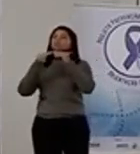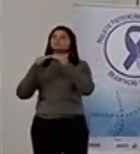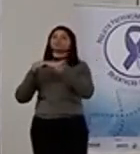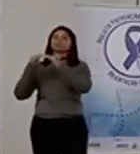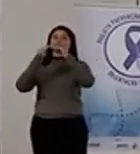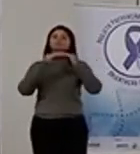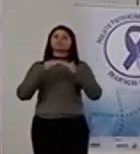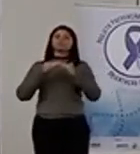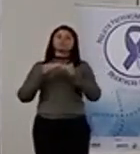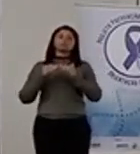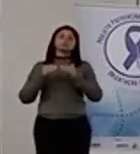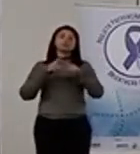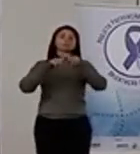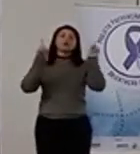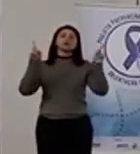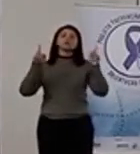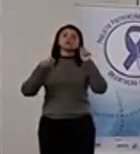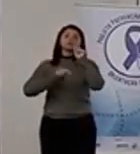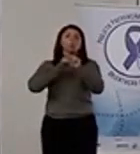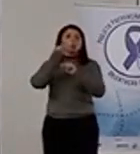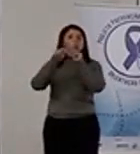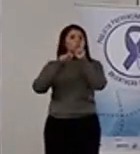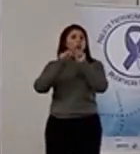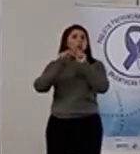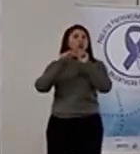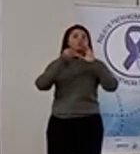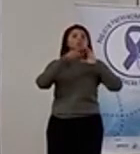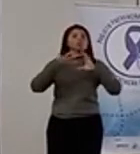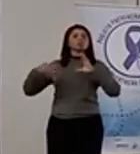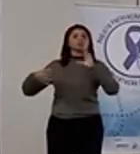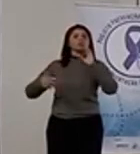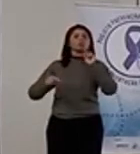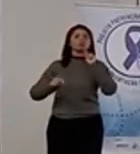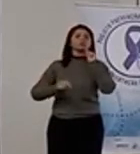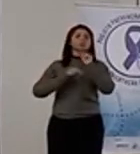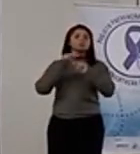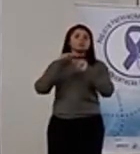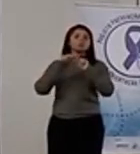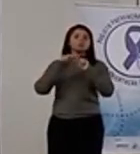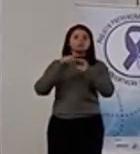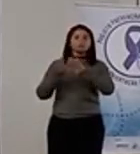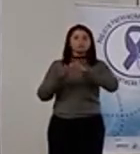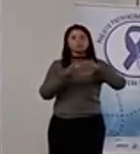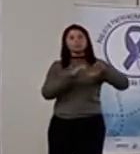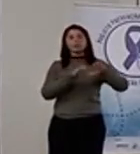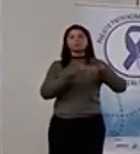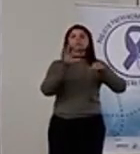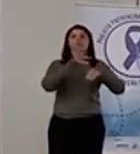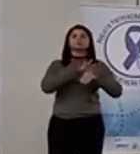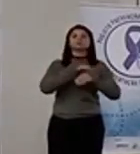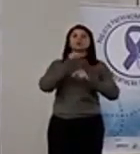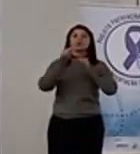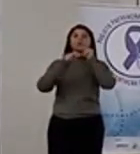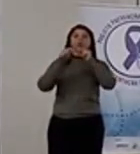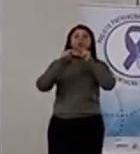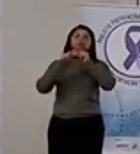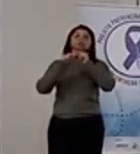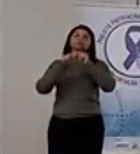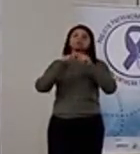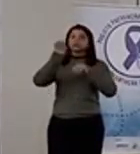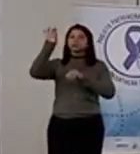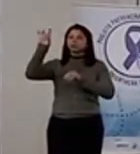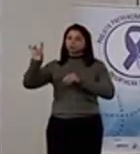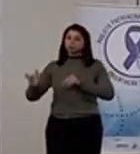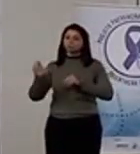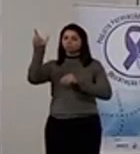Mas, o que vai definir aqui vai ser se a malformação ela é parte de uma síndrome ou é algo completamente isolado.